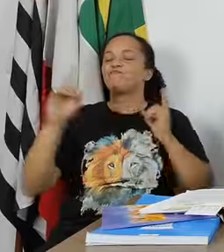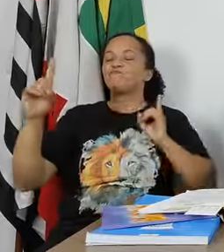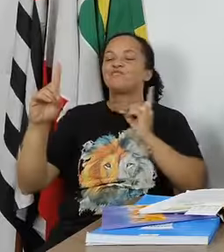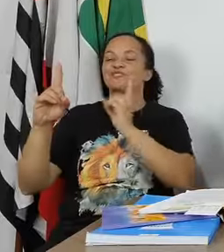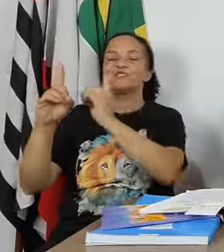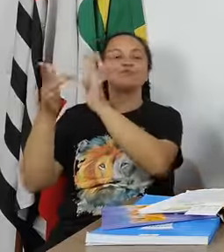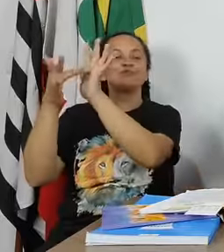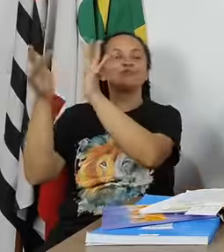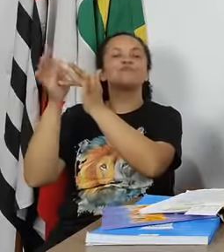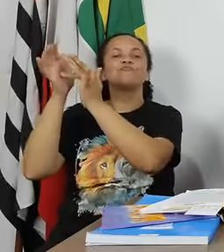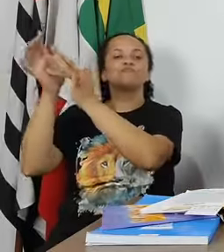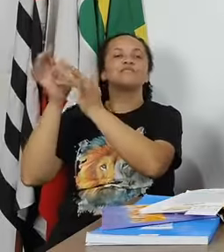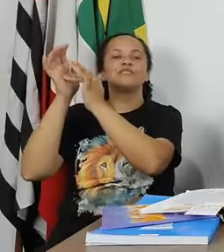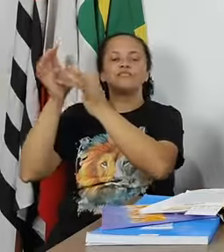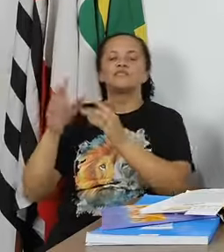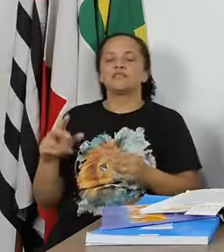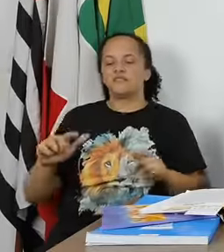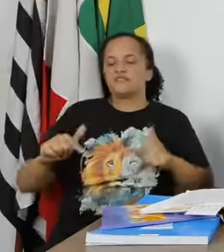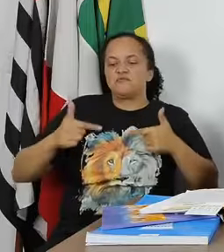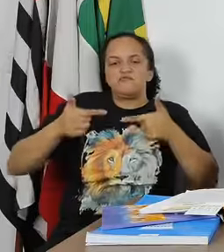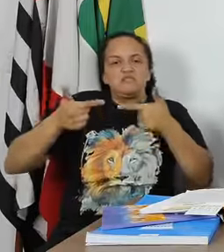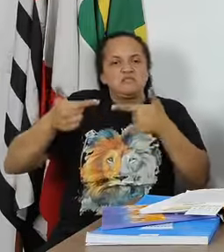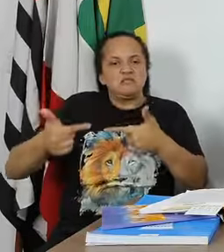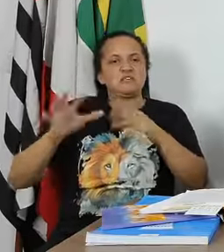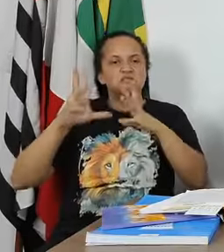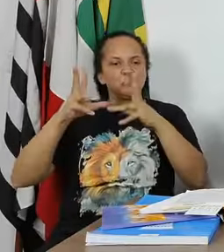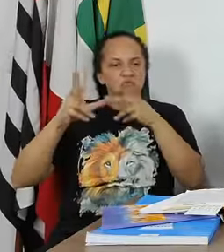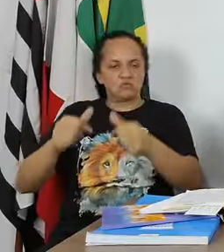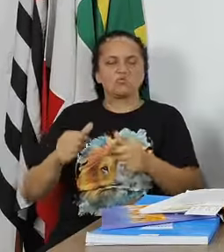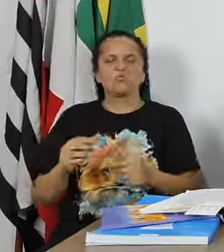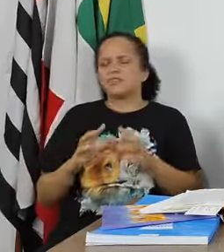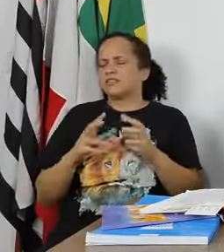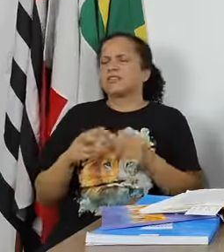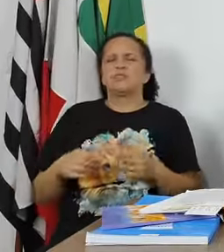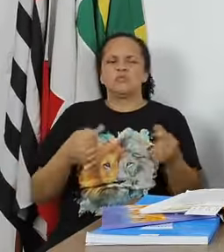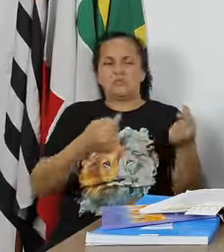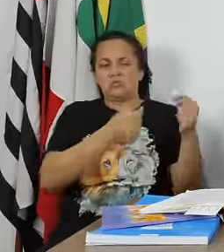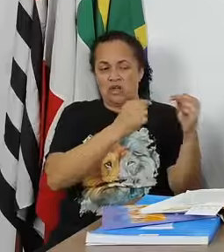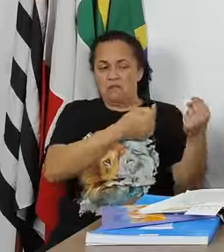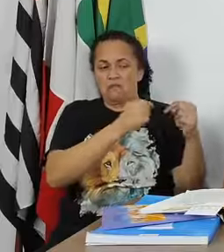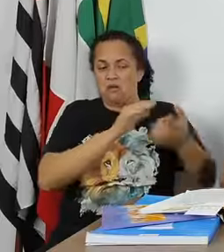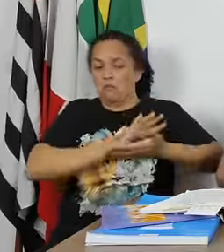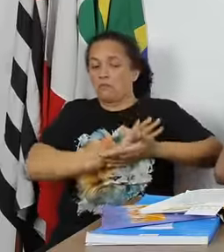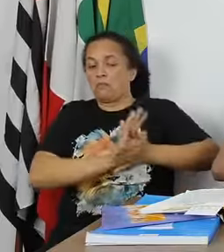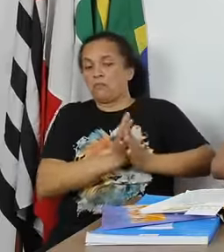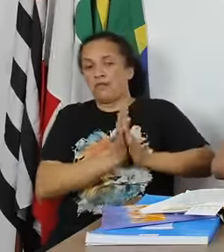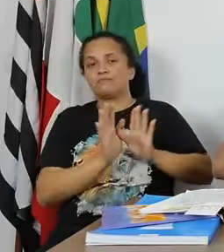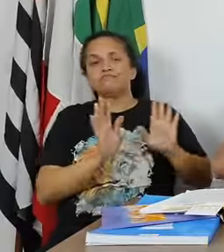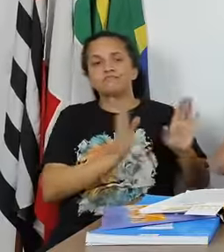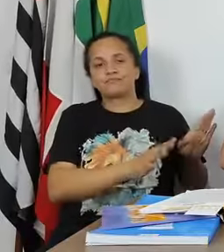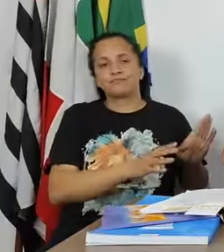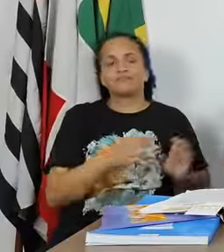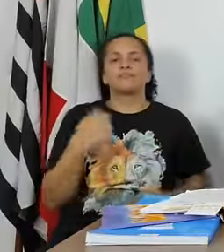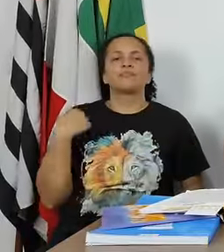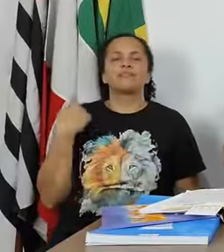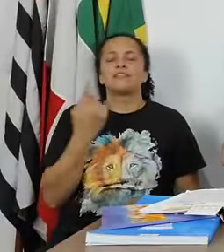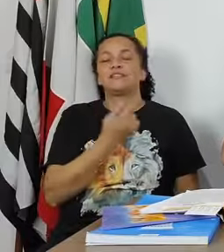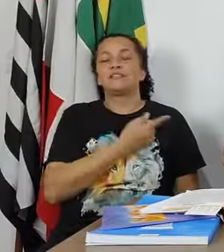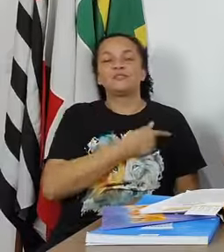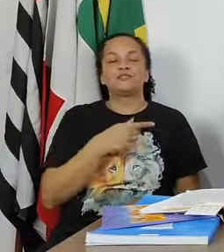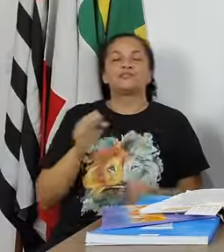exemplar, vencendo toda e qualquer sugestão, né? Toda e qualquer batalha, todo e qualquer ataque que venha querer